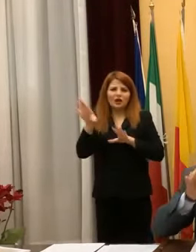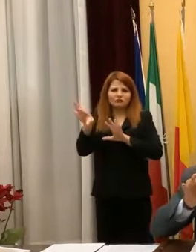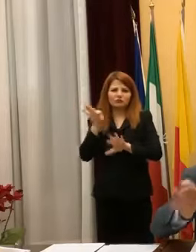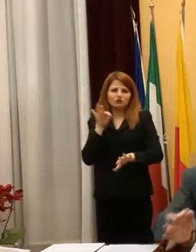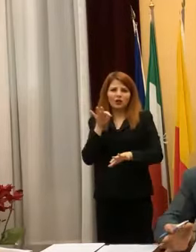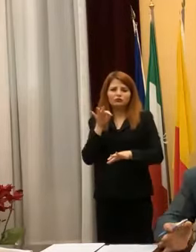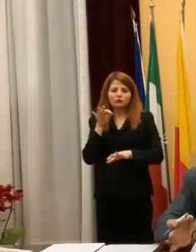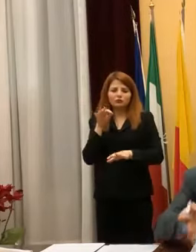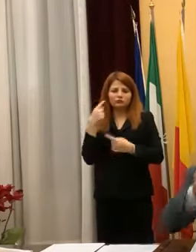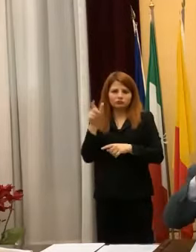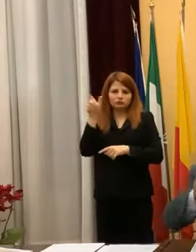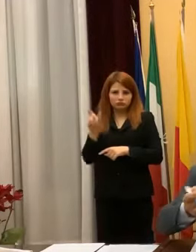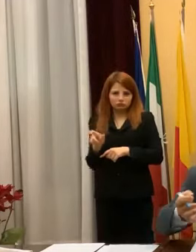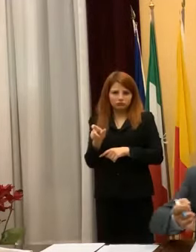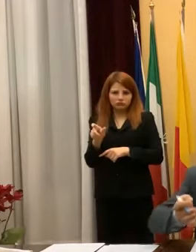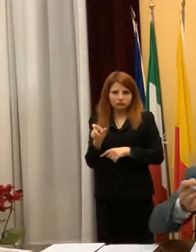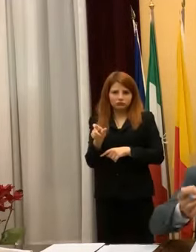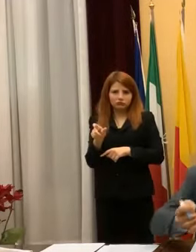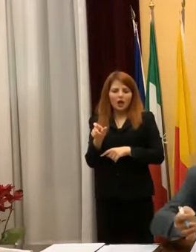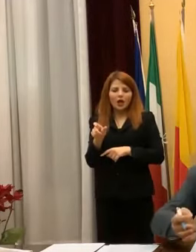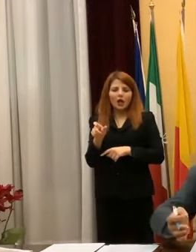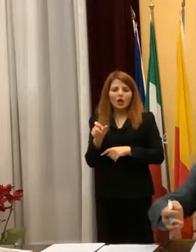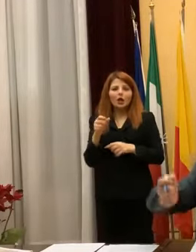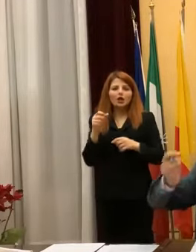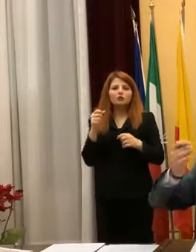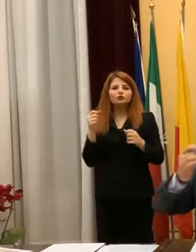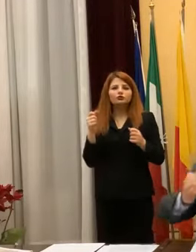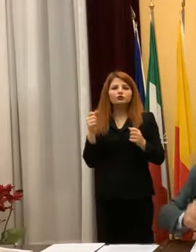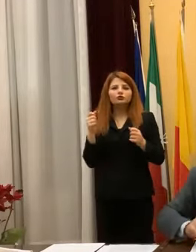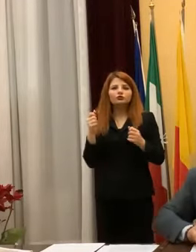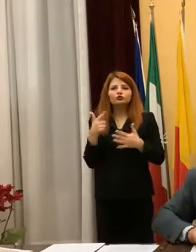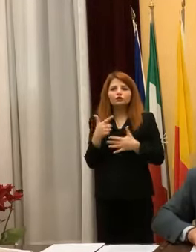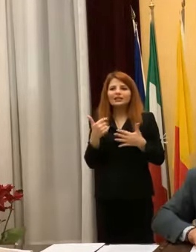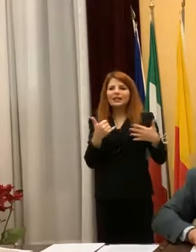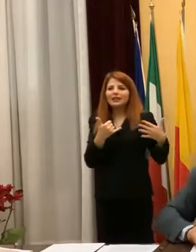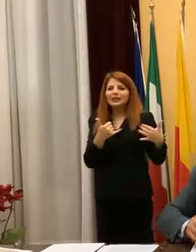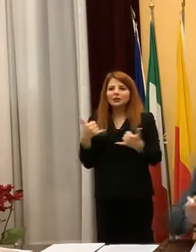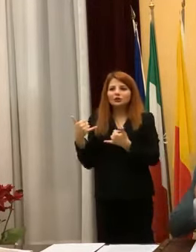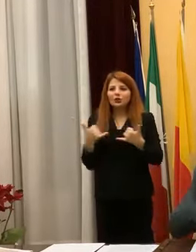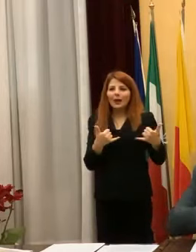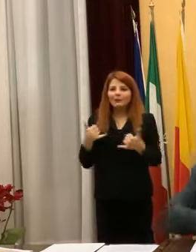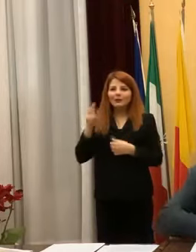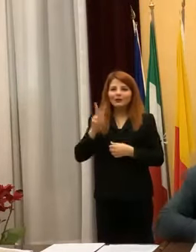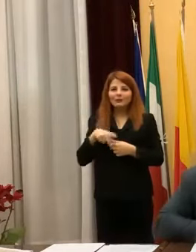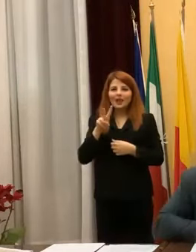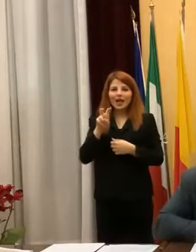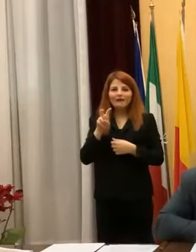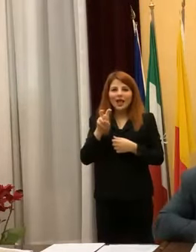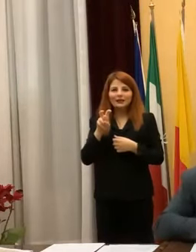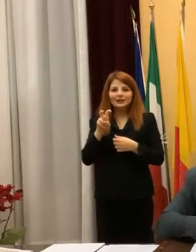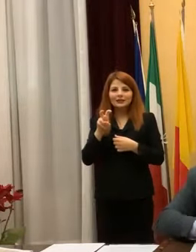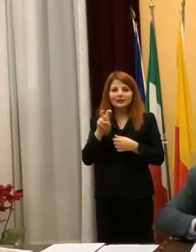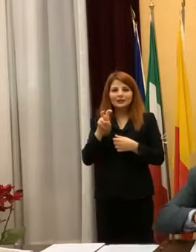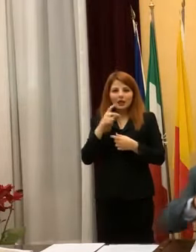dicembre 2020 a Catania è stato fatto esattamente 8 mesi